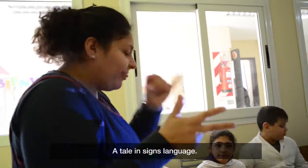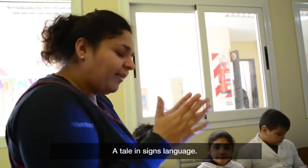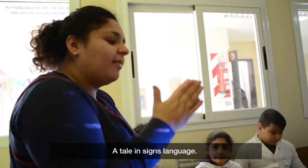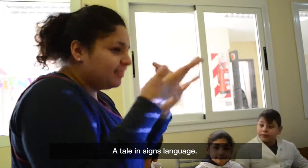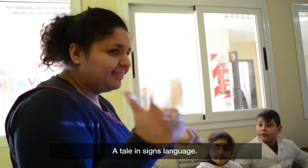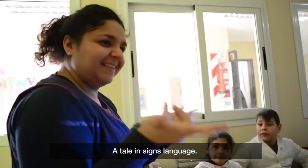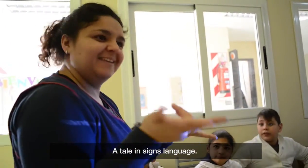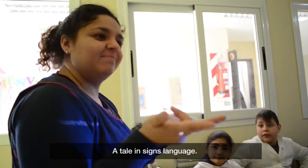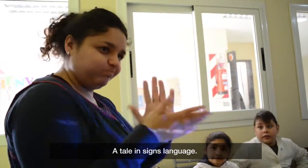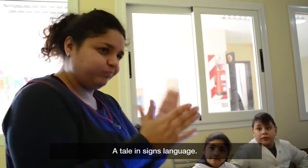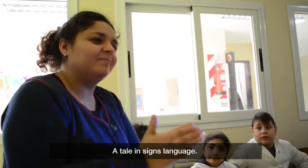Videolibros. Cuento en lengua de señas.